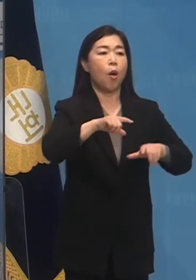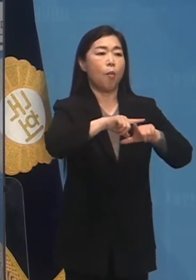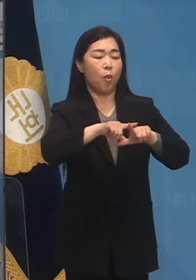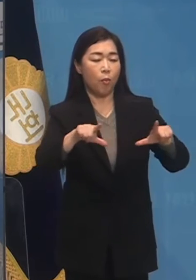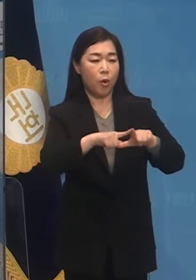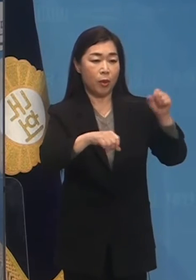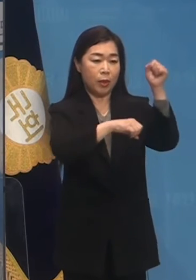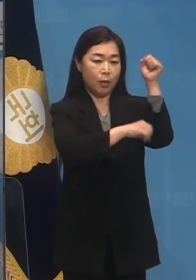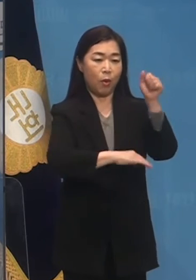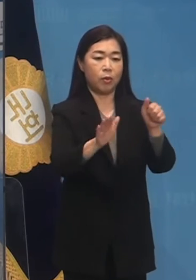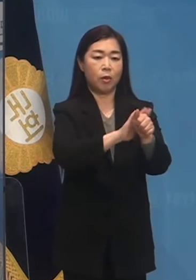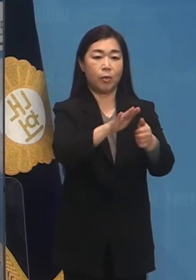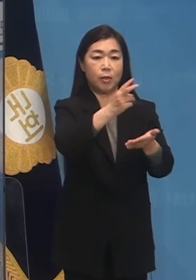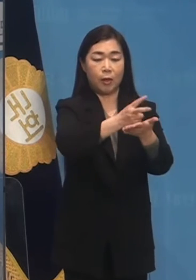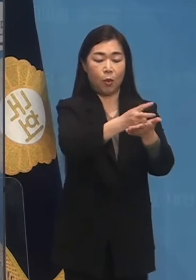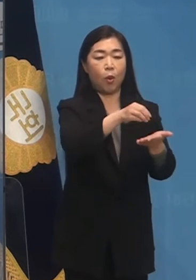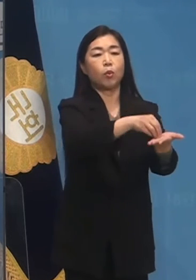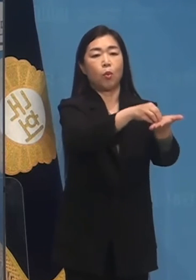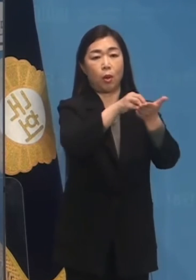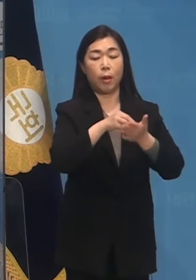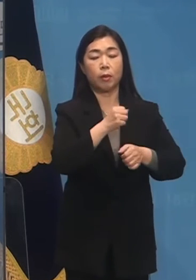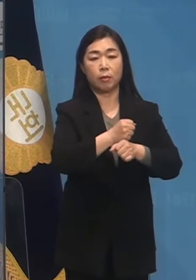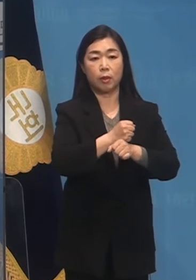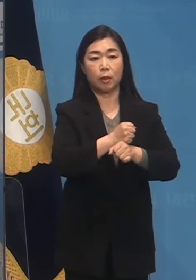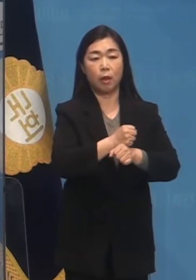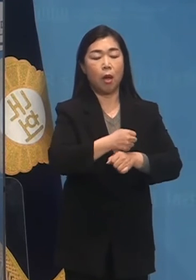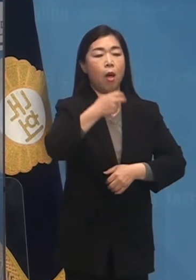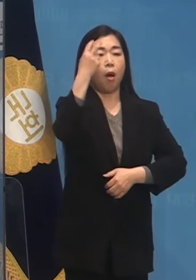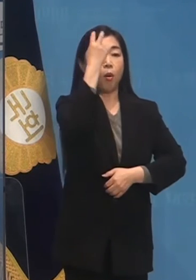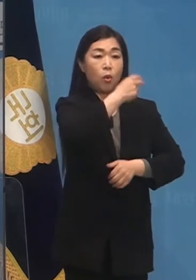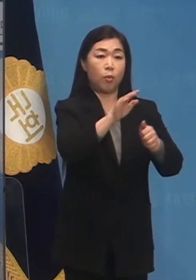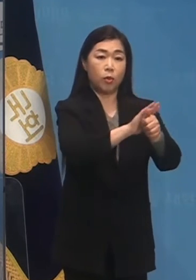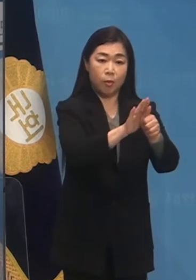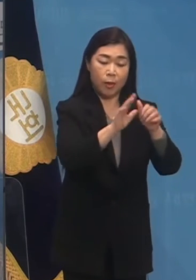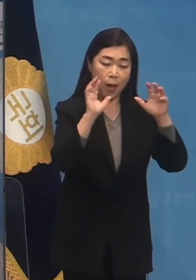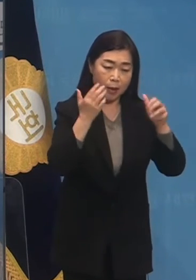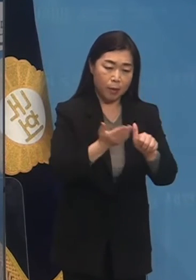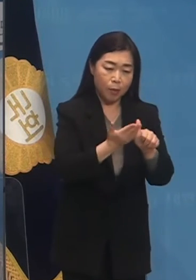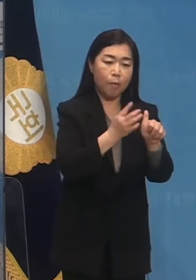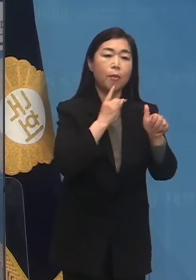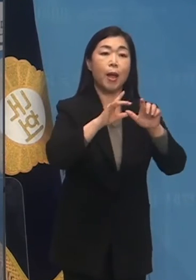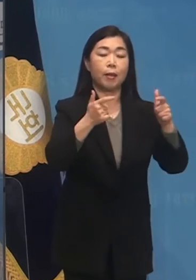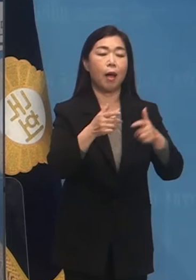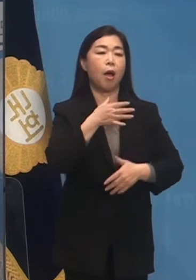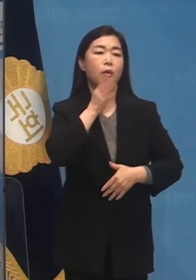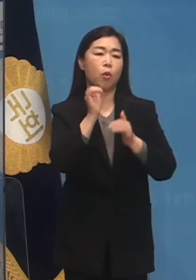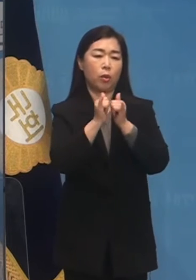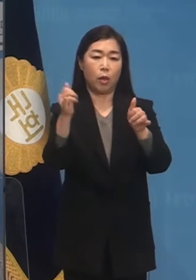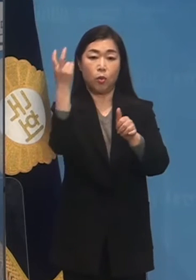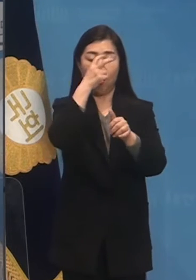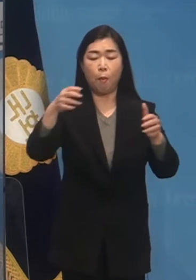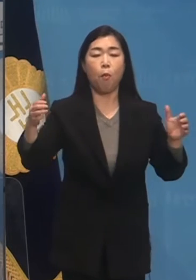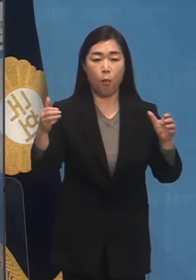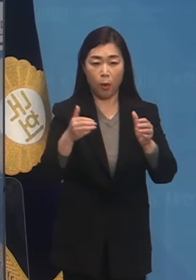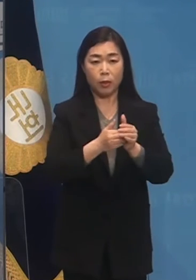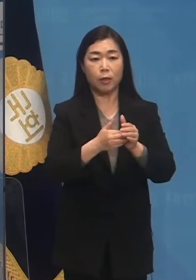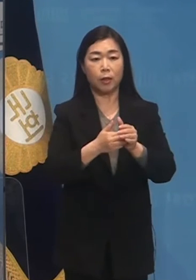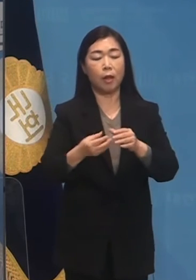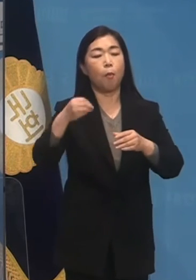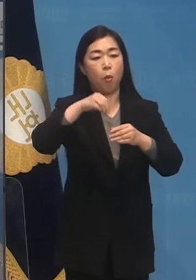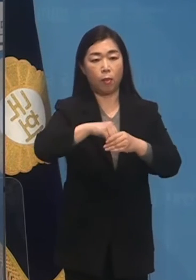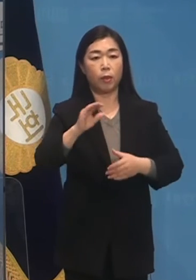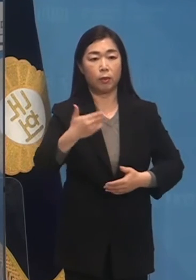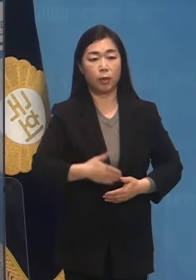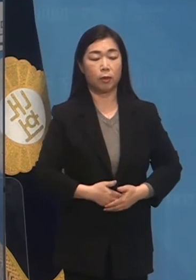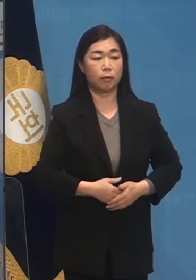서비스를 도입하겠습니다. 돌봄 서비스는 자라나는 아이들뿐 아니라 성인 돌봄을 포함합니다.